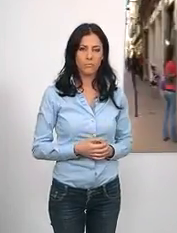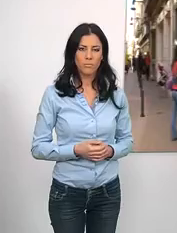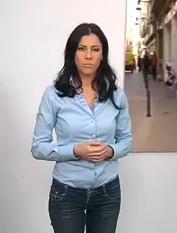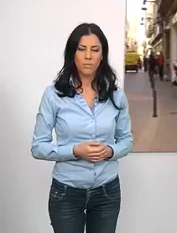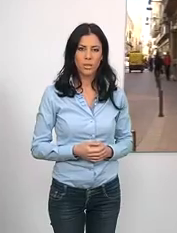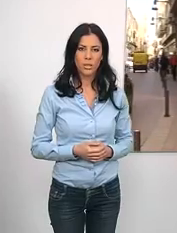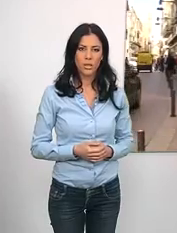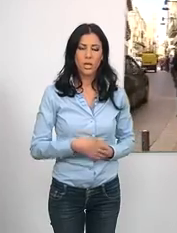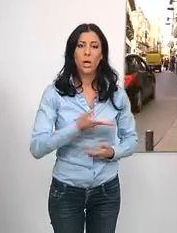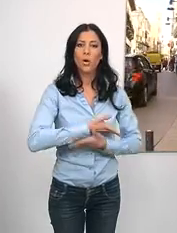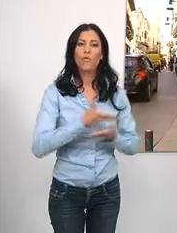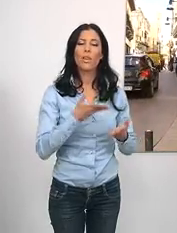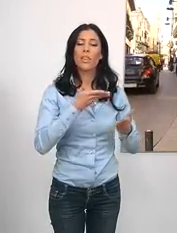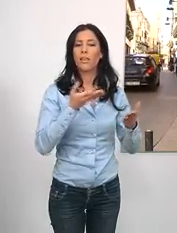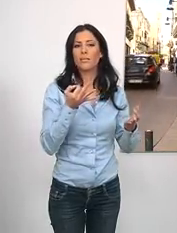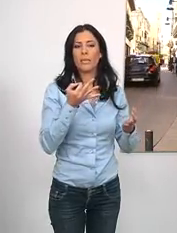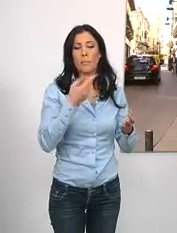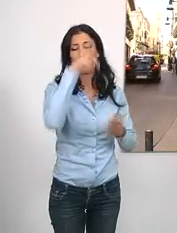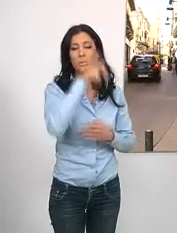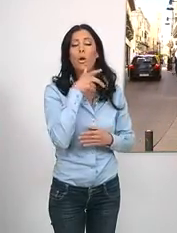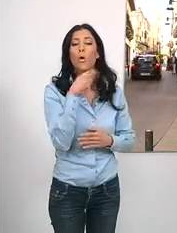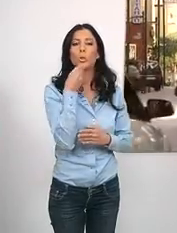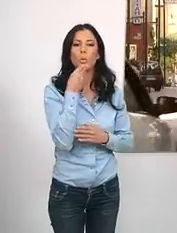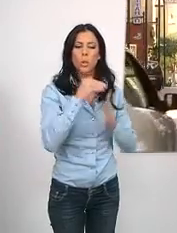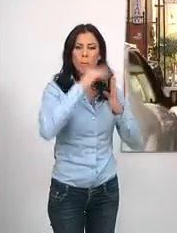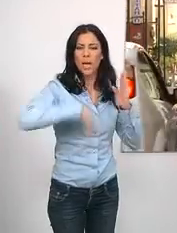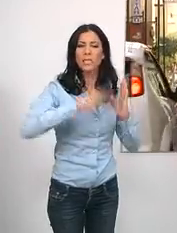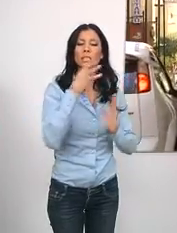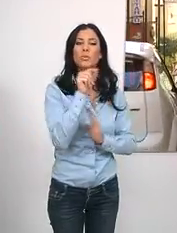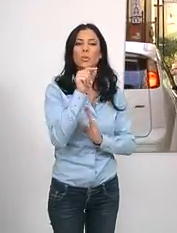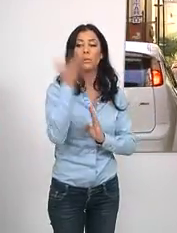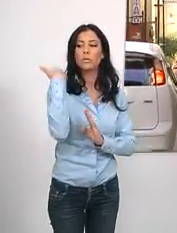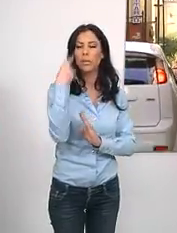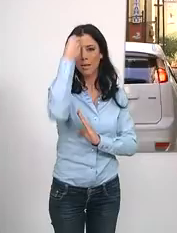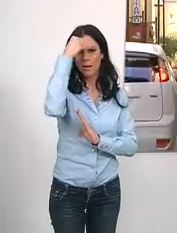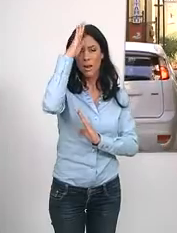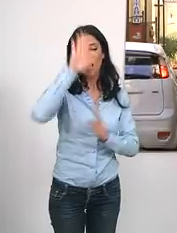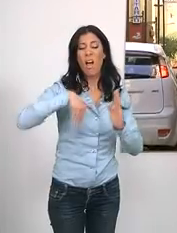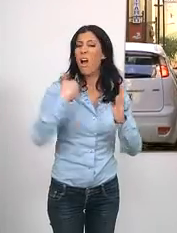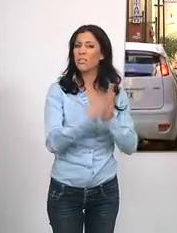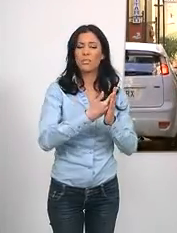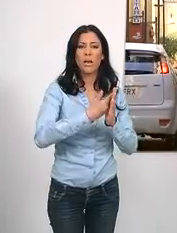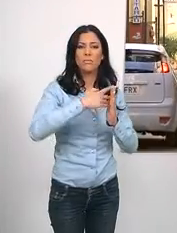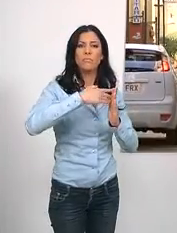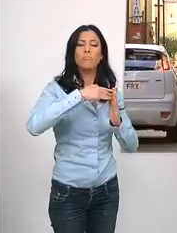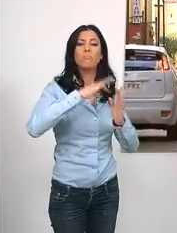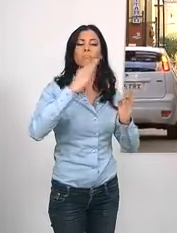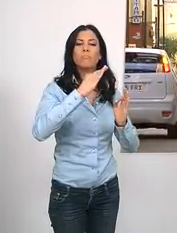tarragona la confianza del consumidor bajó casi tres puntos el pasado enero hasta los 68